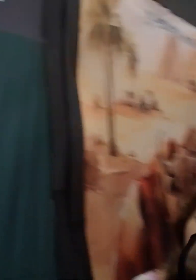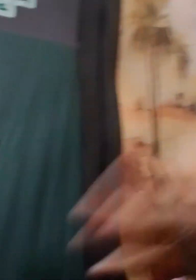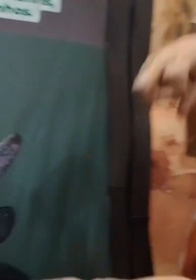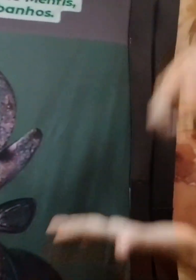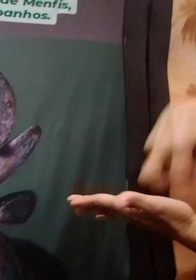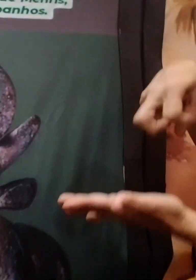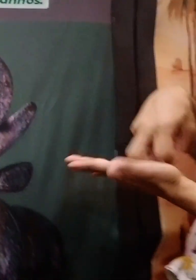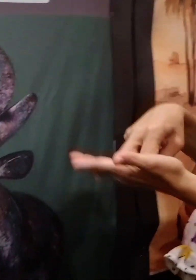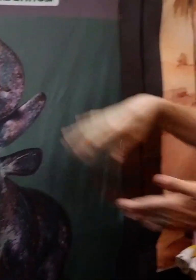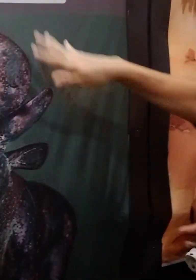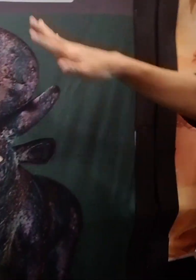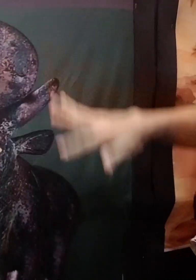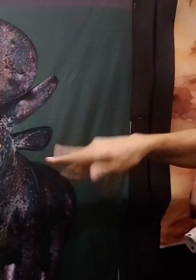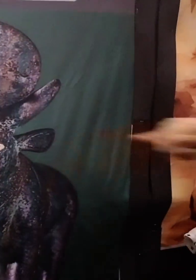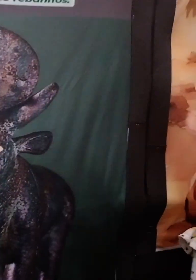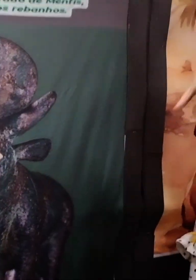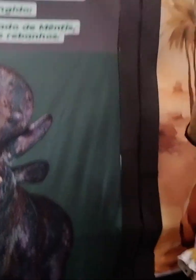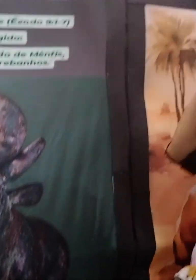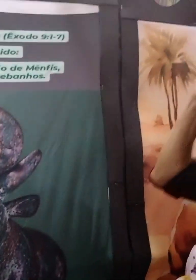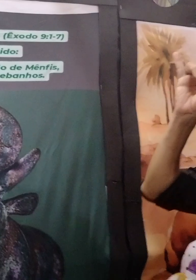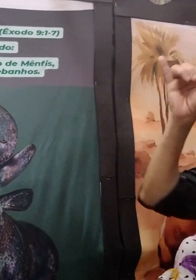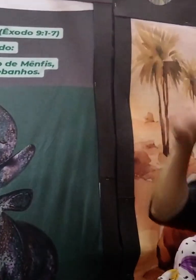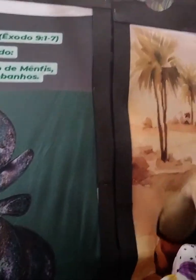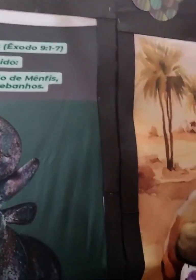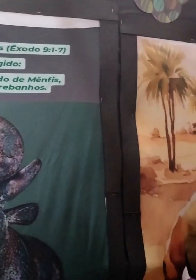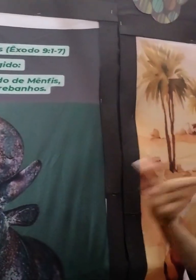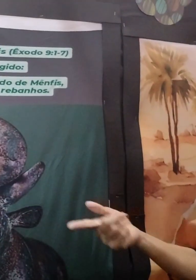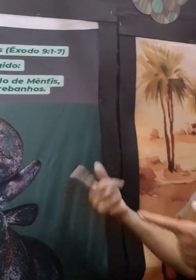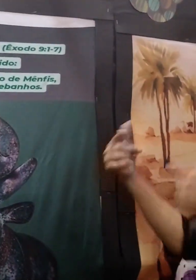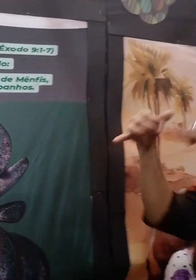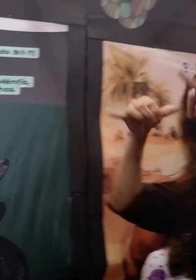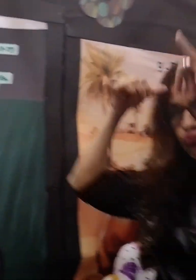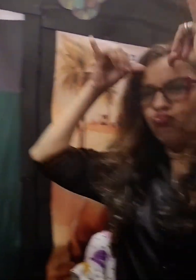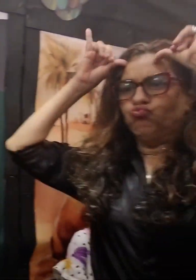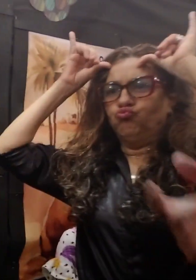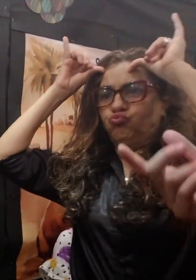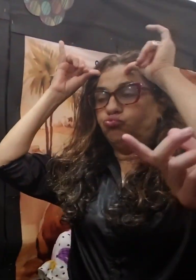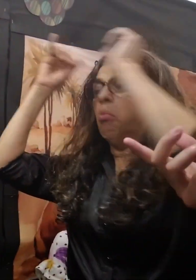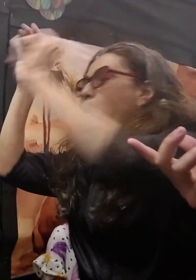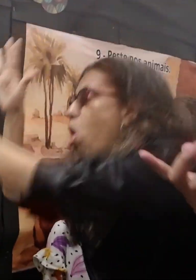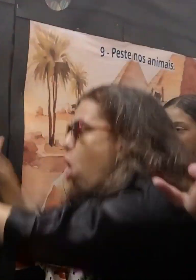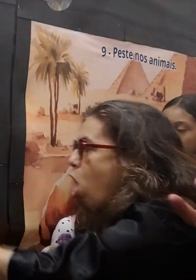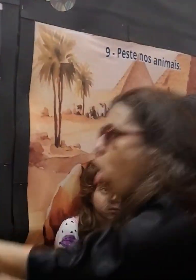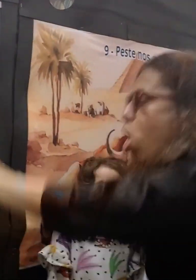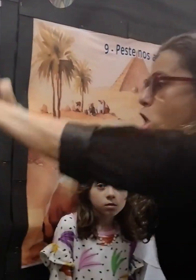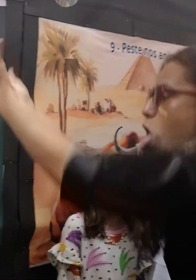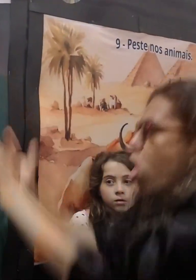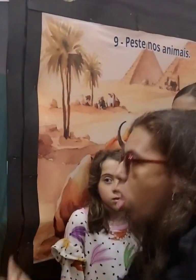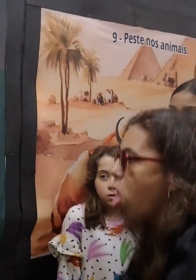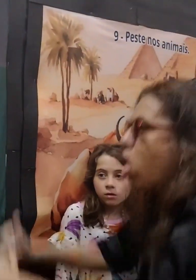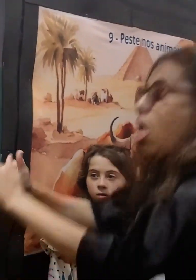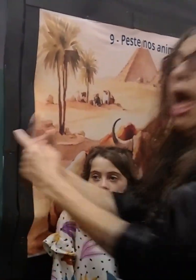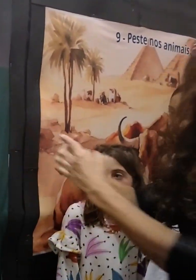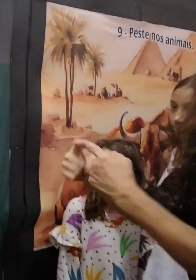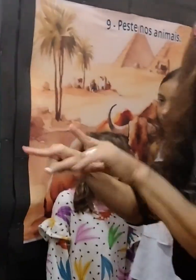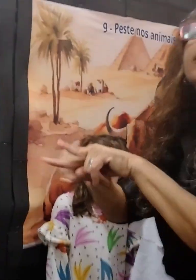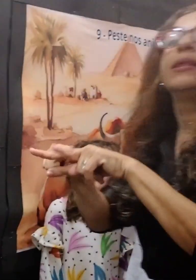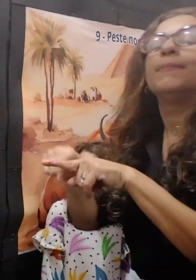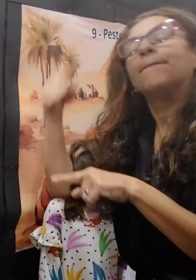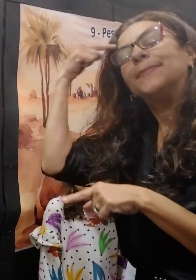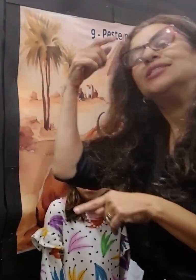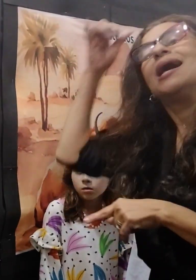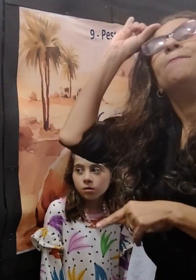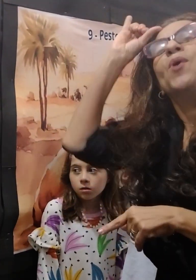deus atingido foi o deus Apis, que era representado por um touro sagrado. E ele era responsável pela fertilidade do